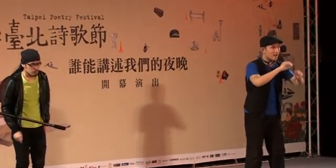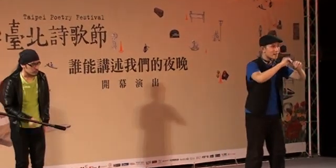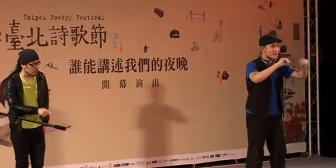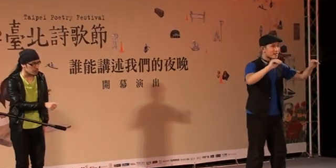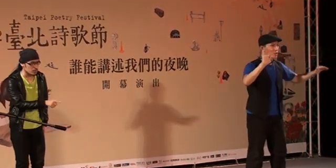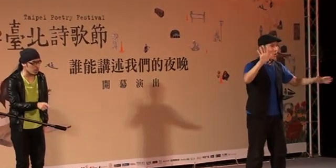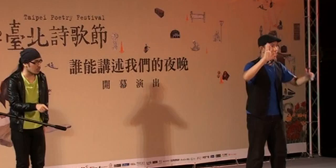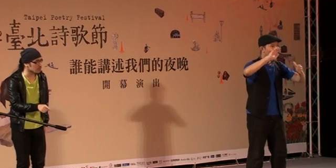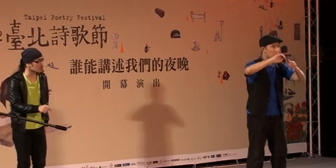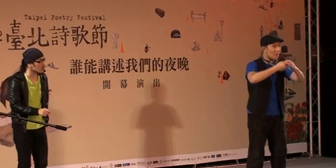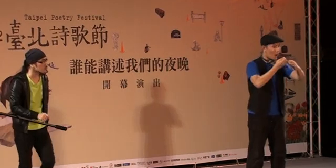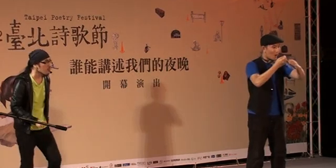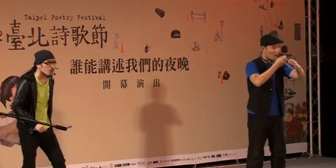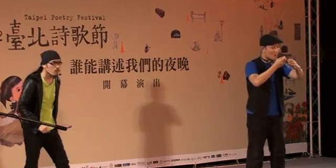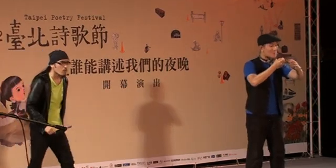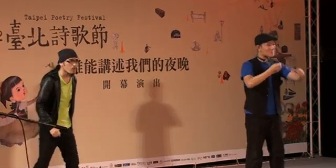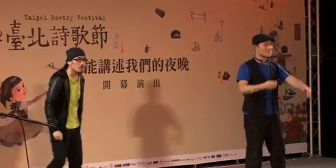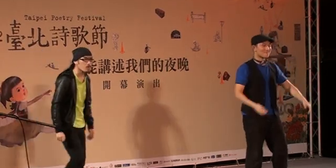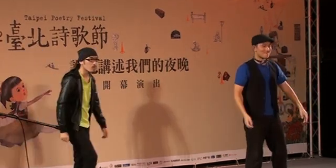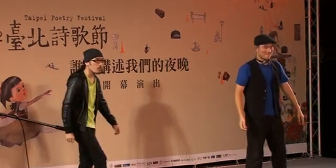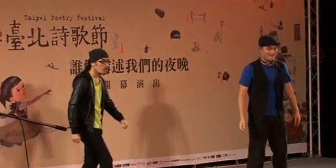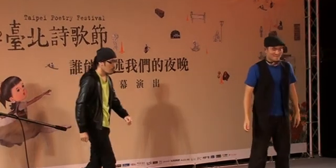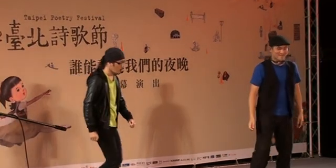地上有洞，